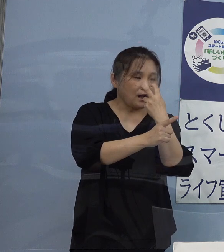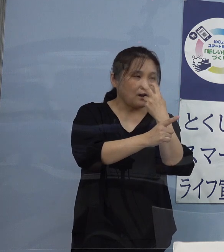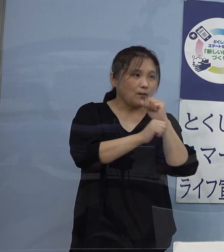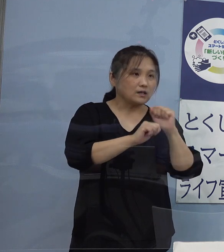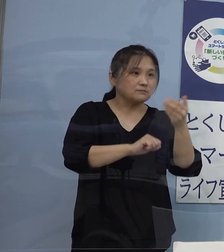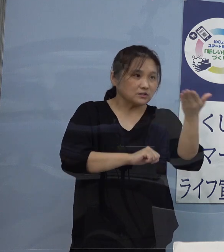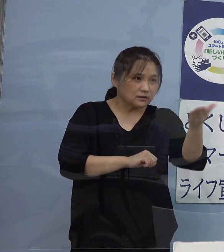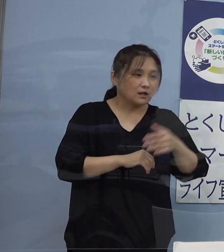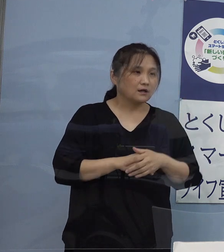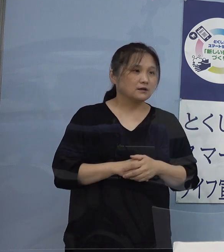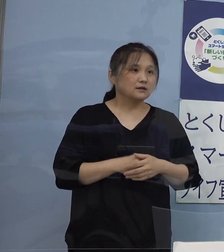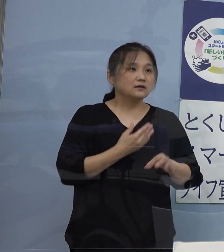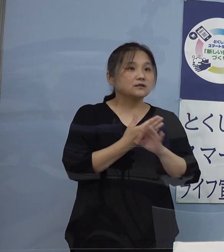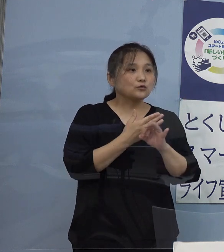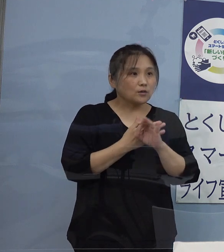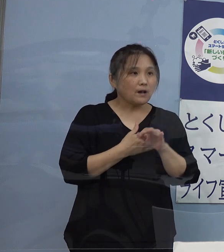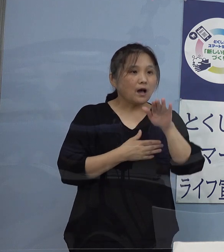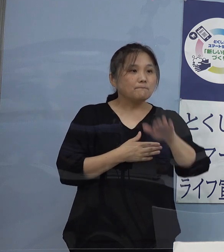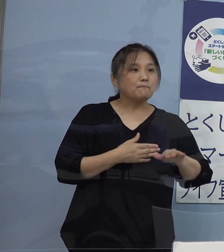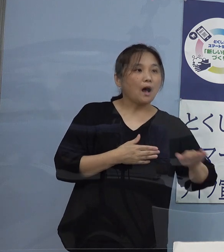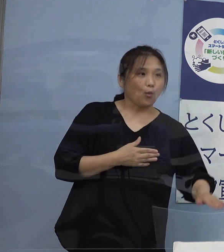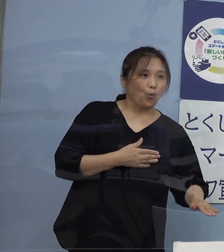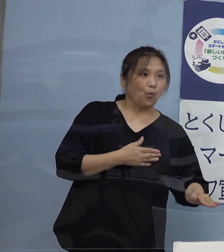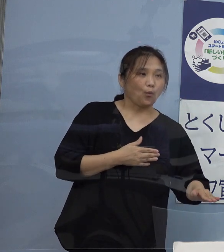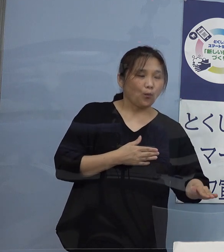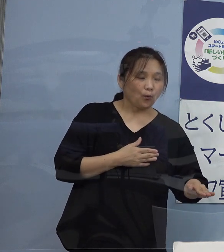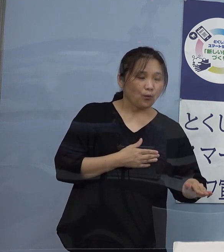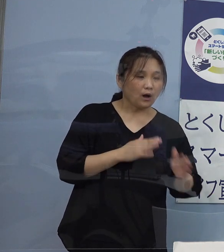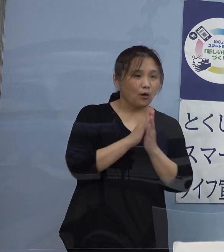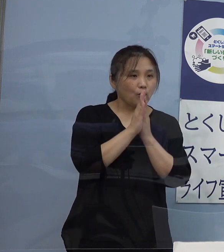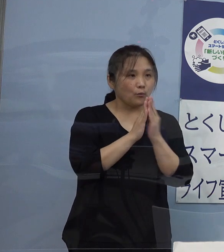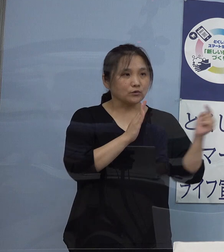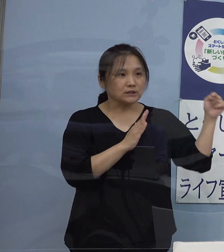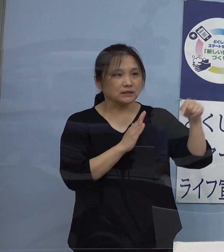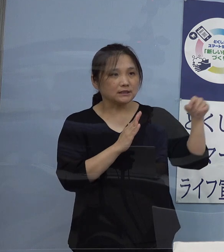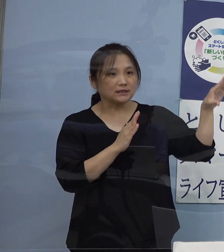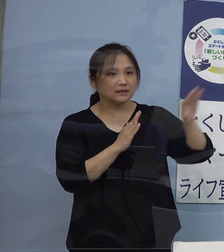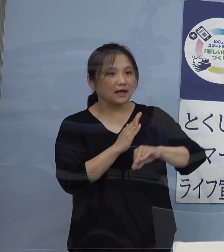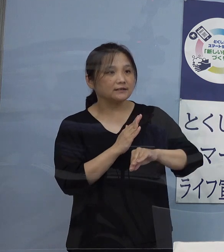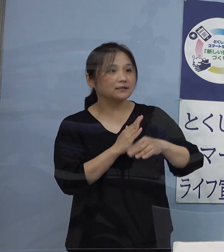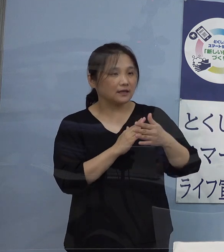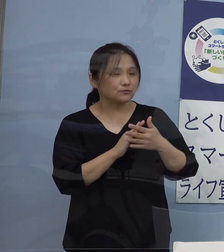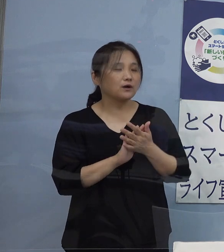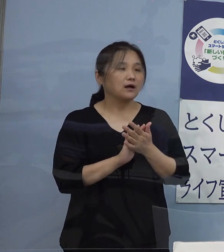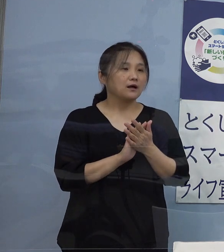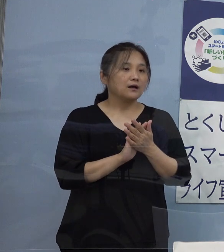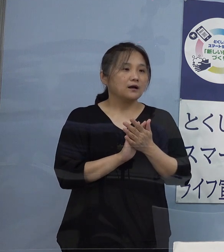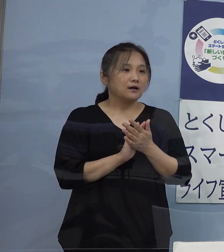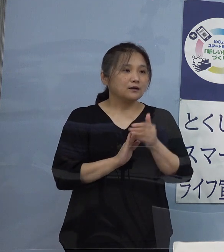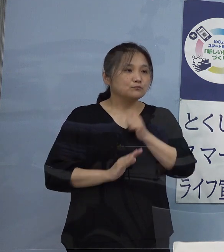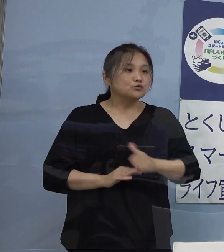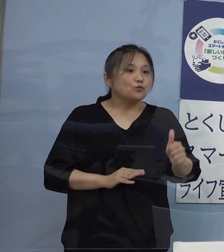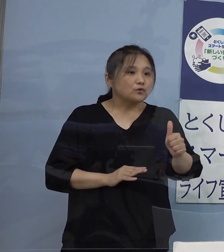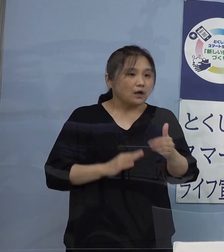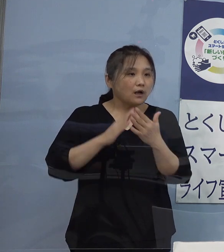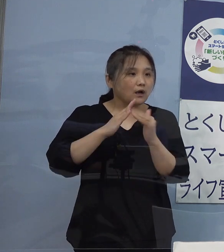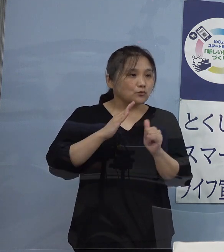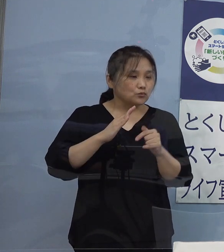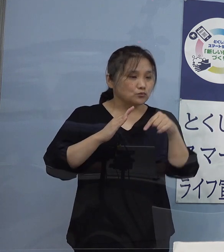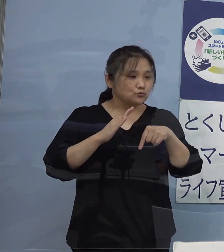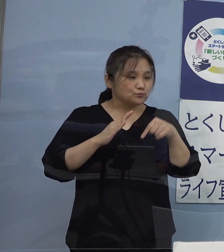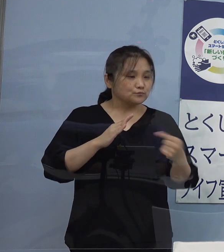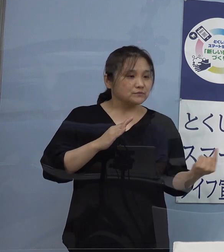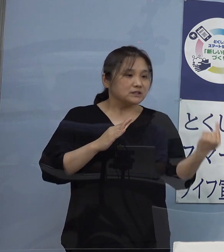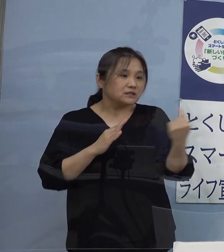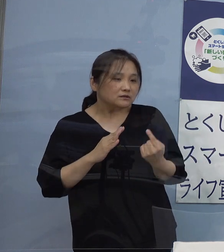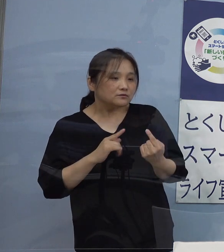で、例えばお孫さんが来ていたとか、あるいは息子さんがご家族で来られていたとか、まあ、そうしたことも